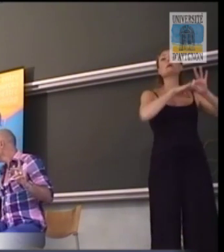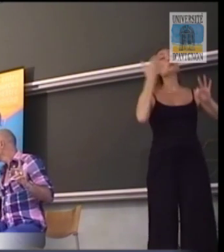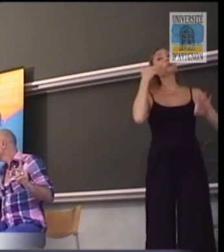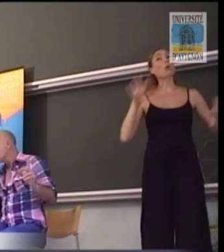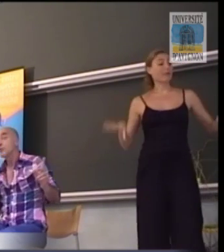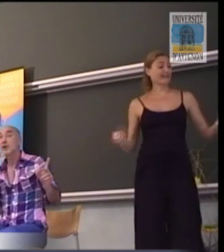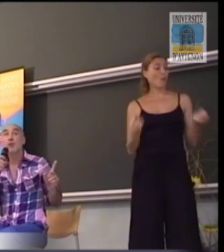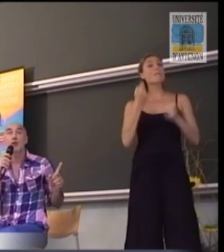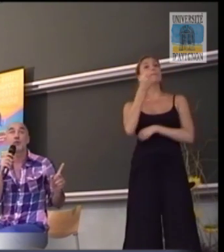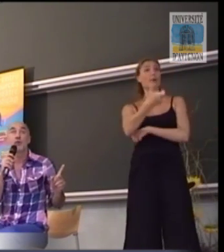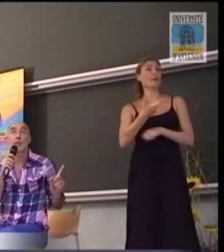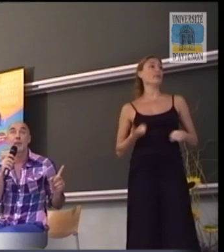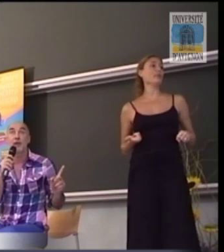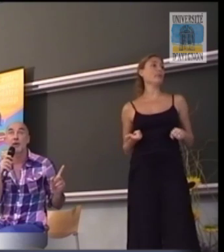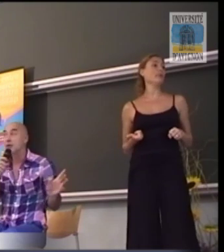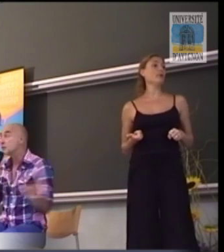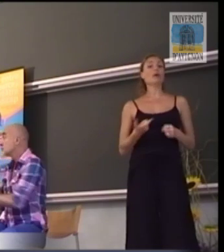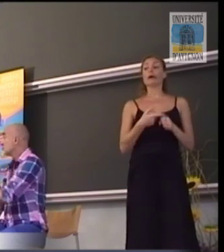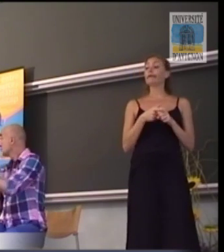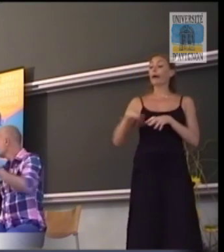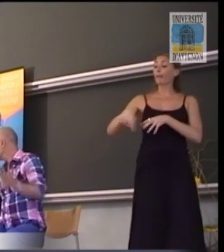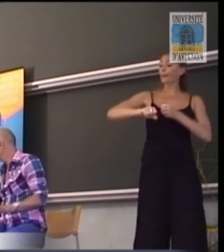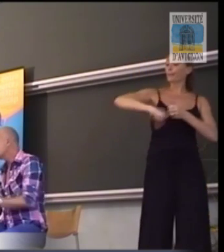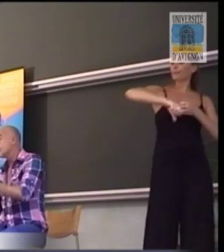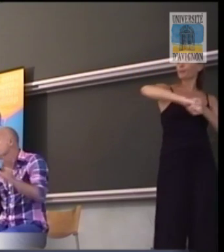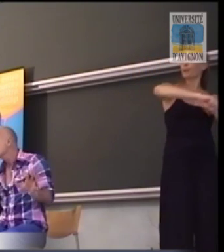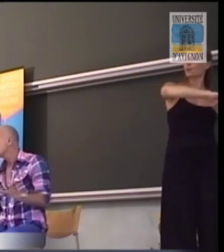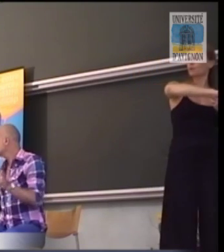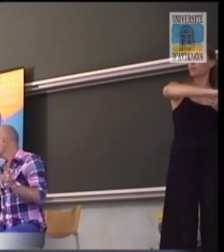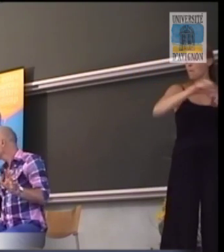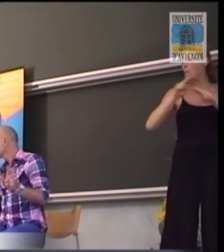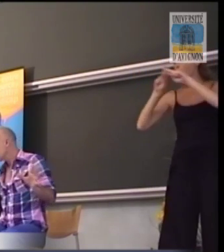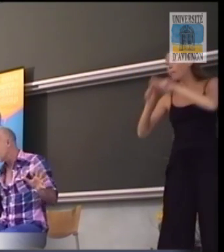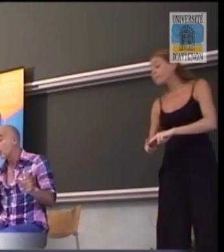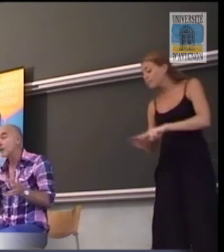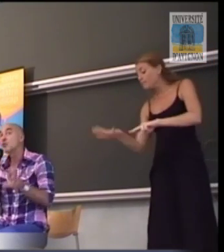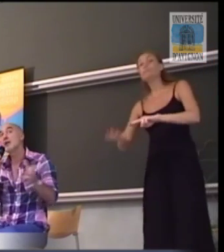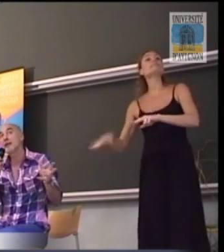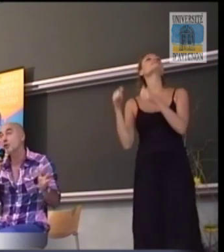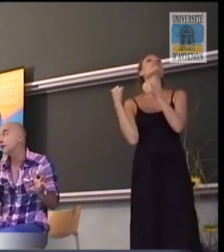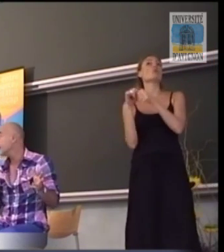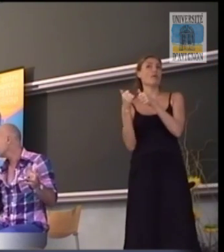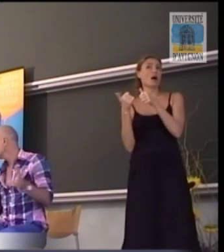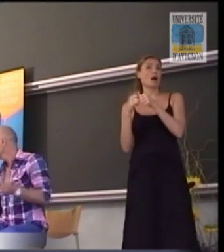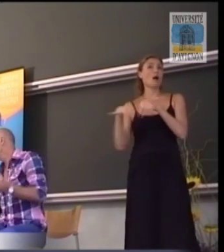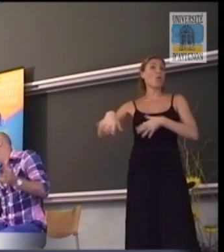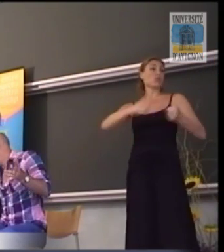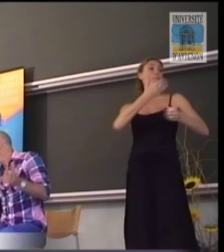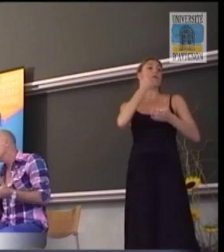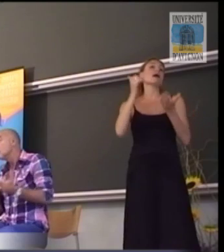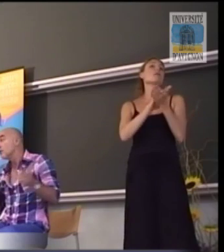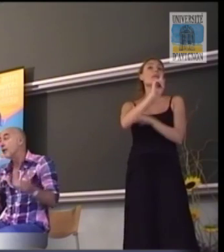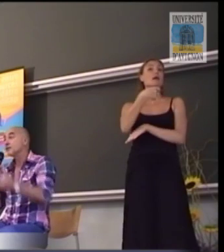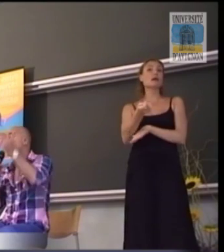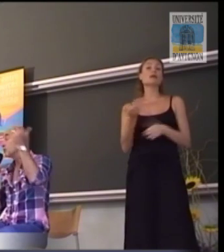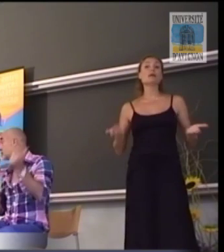ça. Hein, au bout d'un moment, une fois qu'on a pris les meilleurs, bah, le reste, qu'est-ce qu'on fait ? D'accord, on ne peut pas tous les mettre à coller des timbres. Il y a un moment,